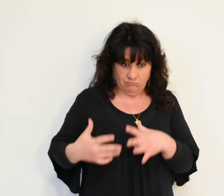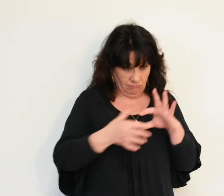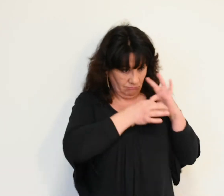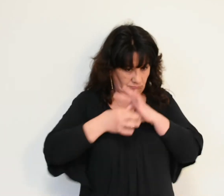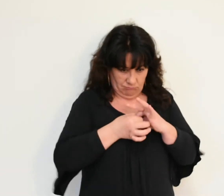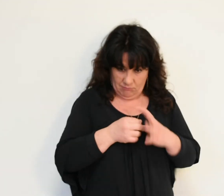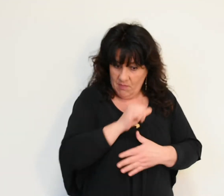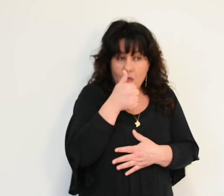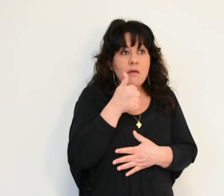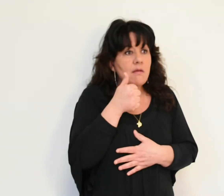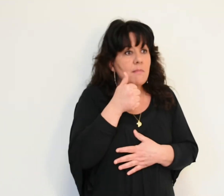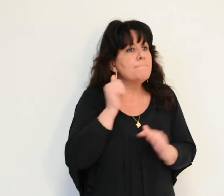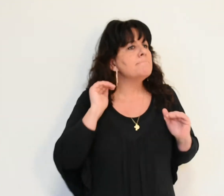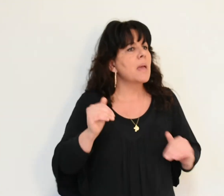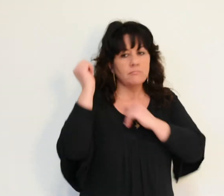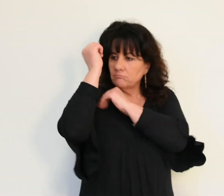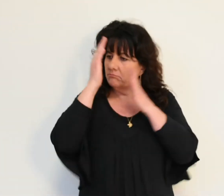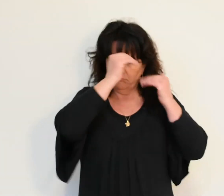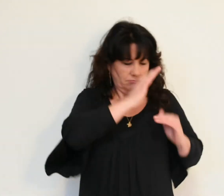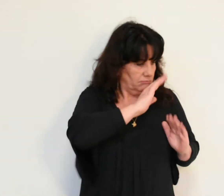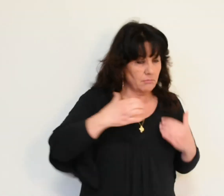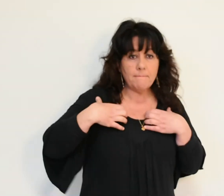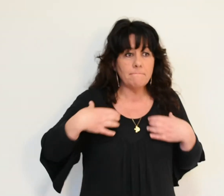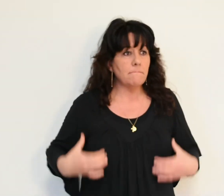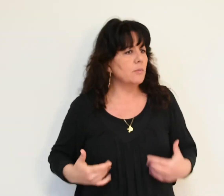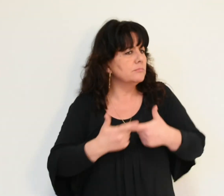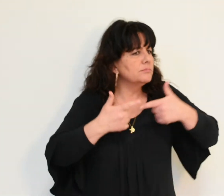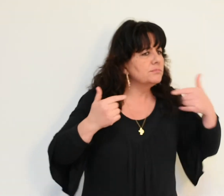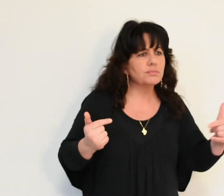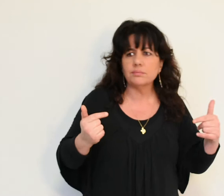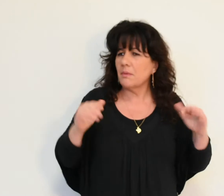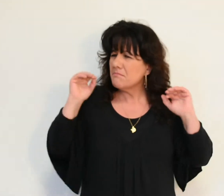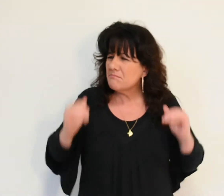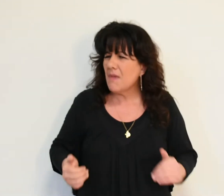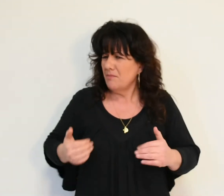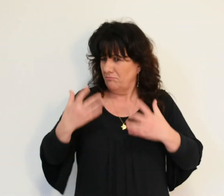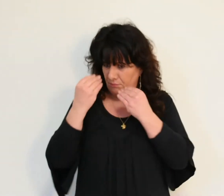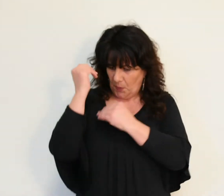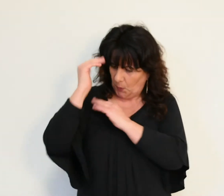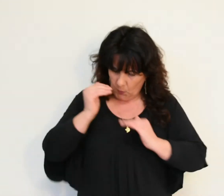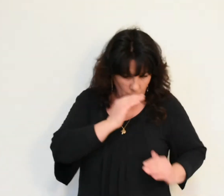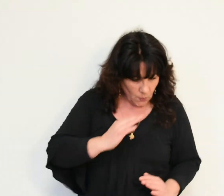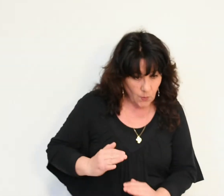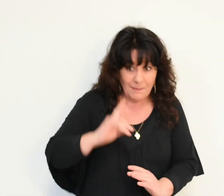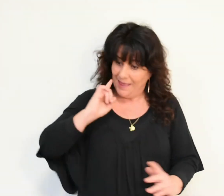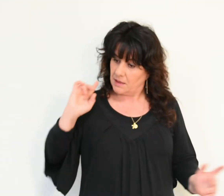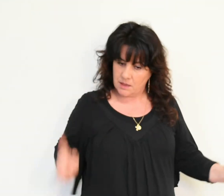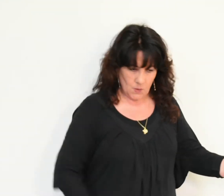plusieurs membres, et tous les membres, malgré leur nombre, ne forment qu'un seul corps.